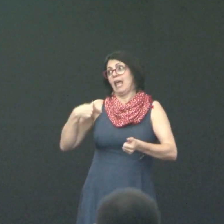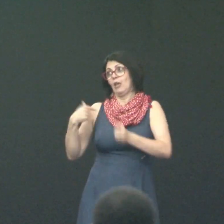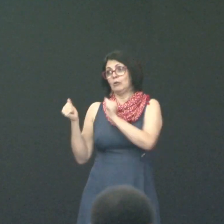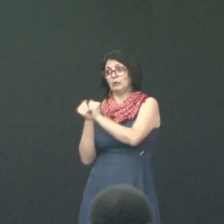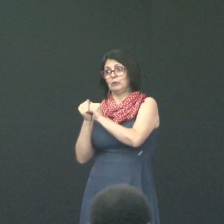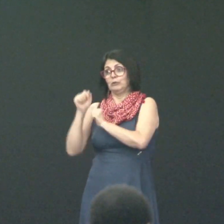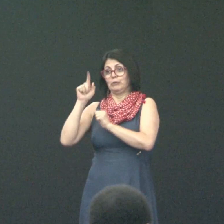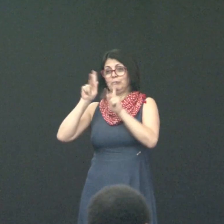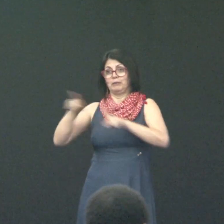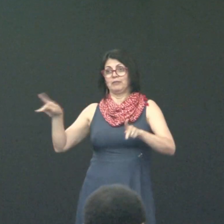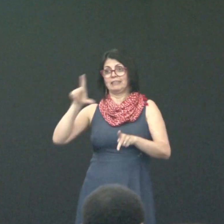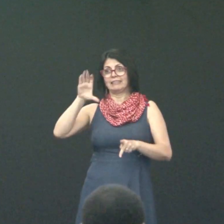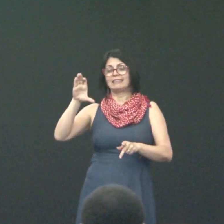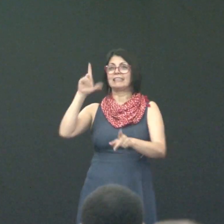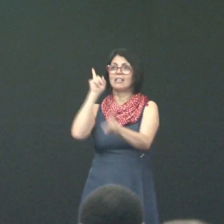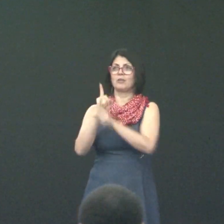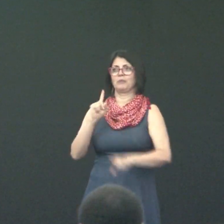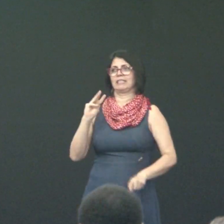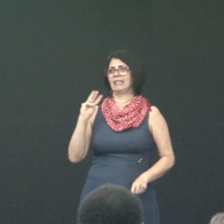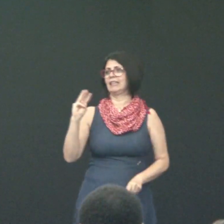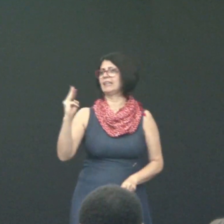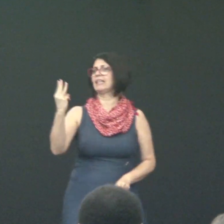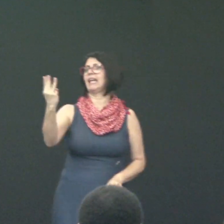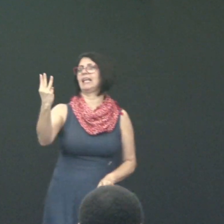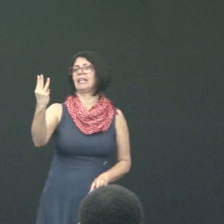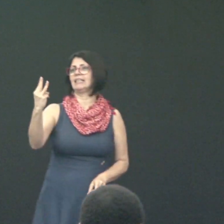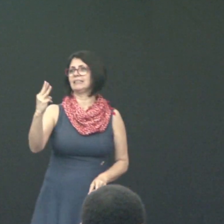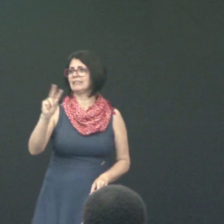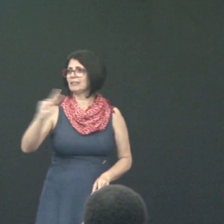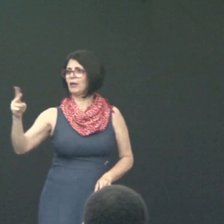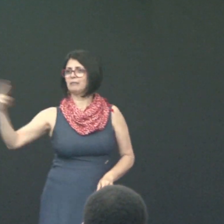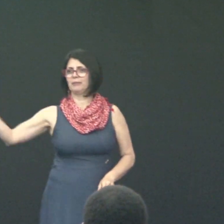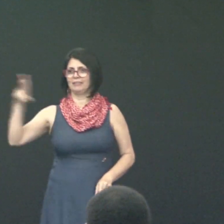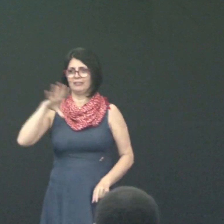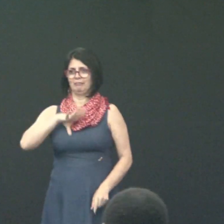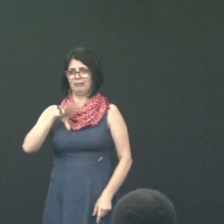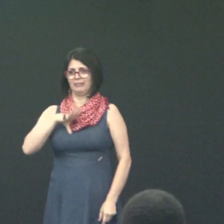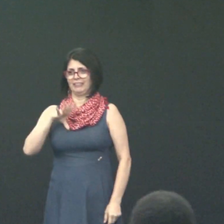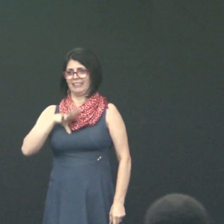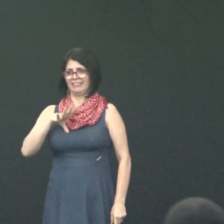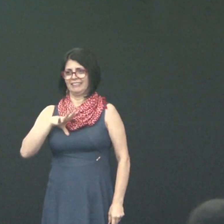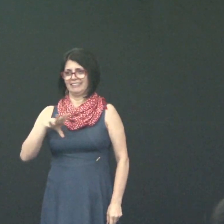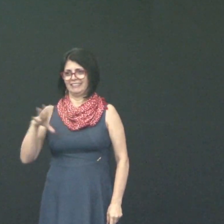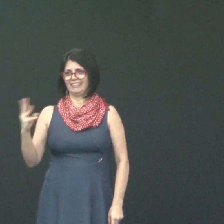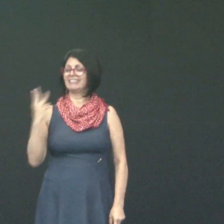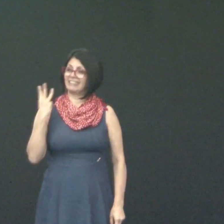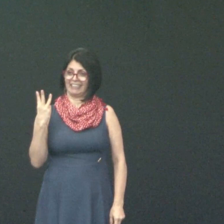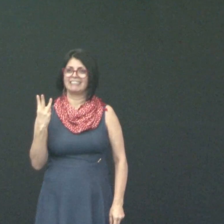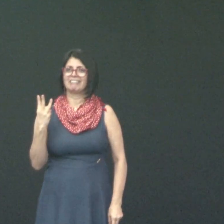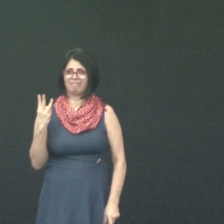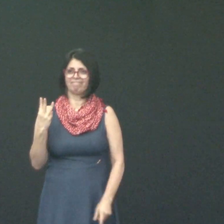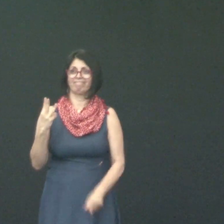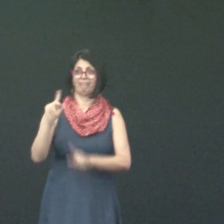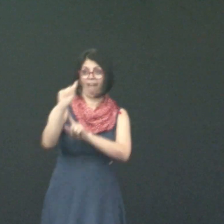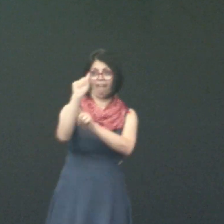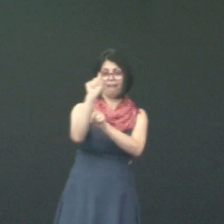Então nós ficamos pensando, eu juntamente com o LC, Luiz Cláudio, para conseguirmos